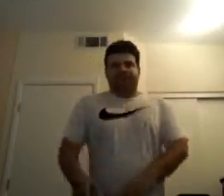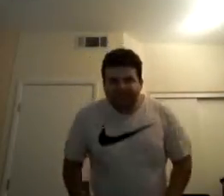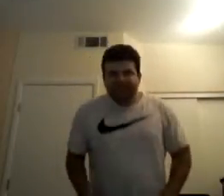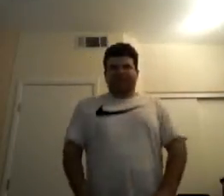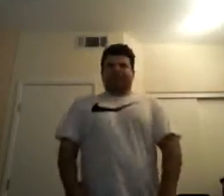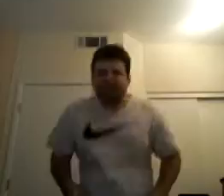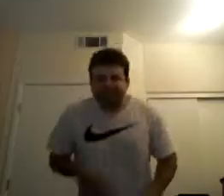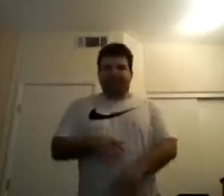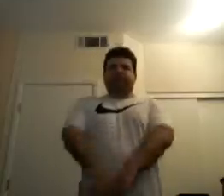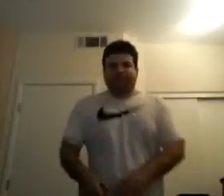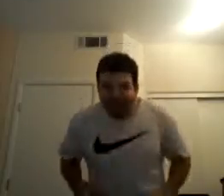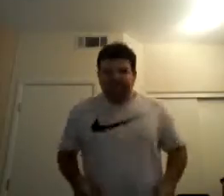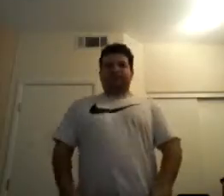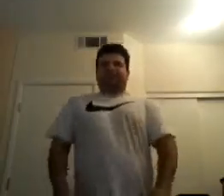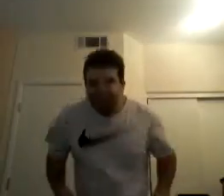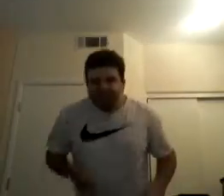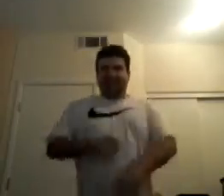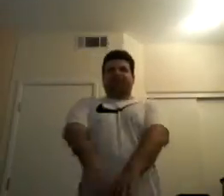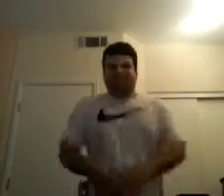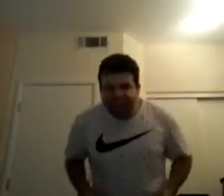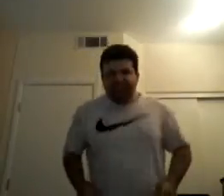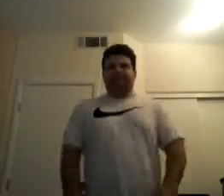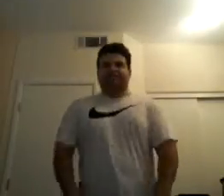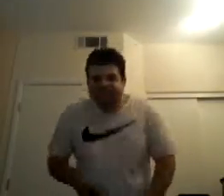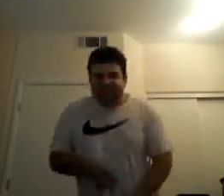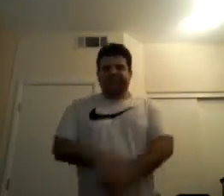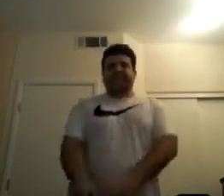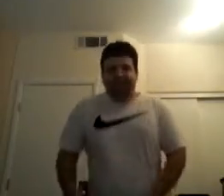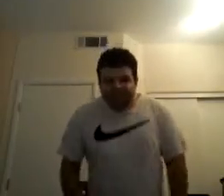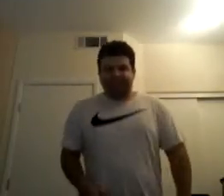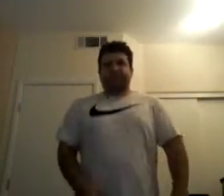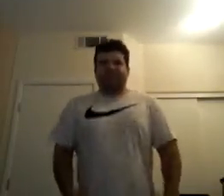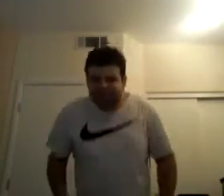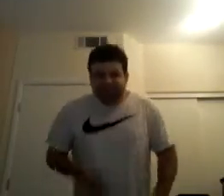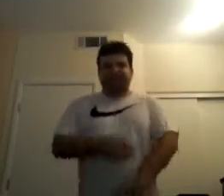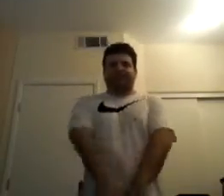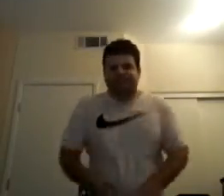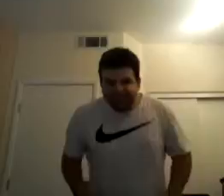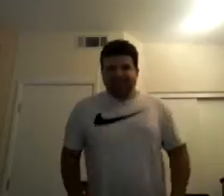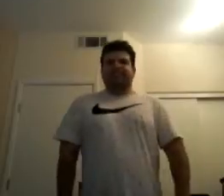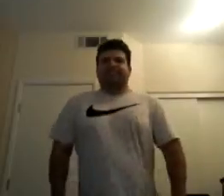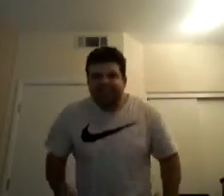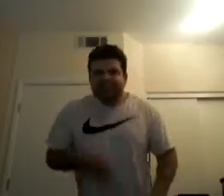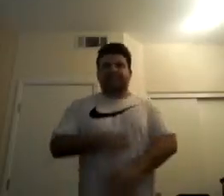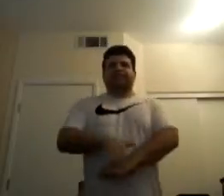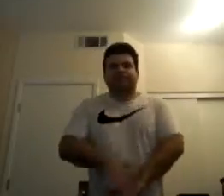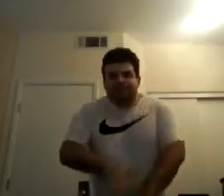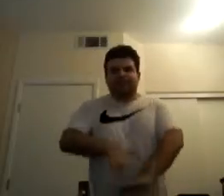ਕਰਨ ਸਾਨ ਕੌਮ ਬੱਪਾ ਸ਼ੇਰਾਂ ਦੀ ਕੌਮ ਬੱਪਾ ਸ਼ੇਰਾਂ ਦੀ ਕੌਮ ਸਾਡੇ ਹੌਸਲੇ ਰਹਿੰਦੇ ਮਹਾਨ